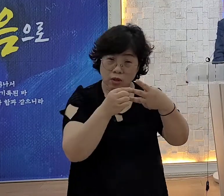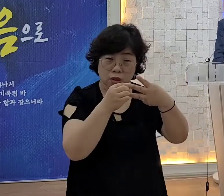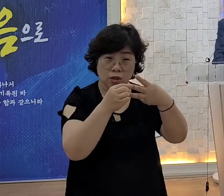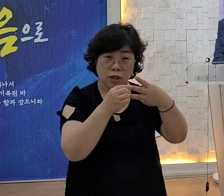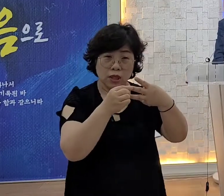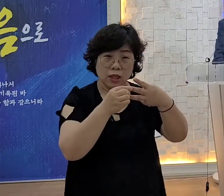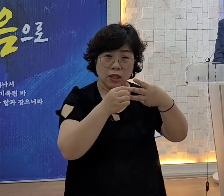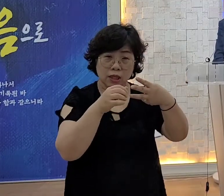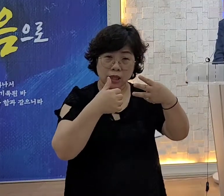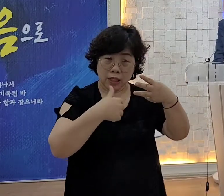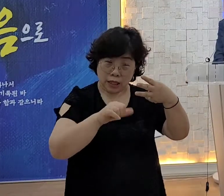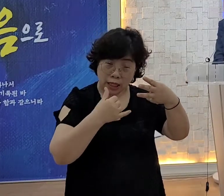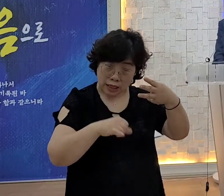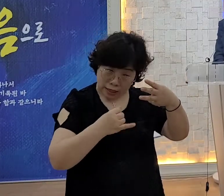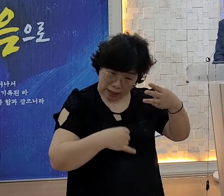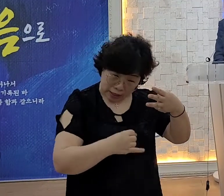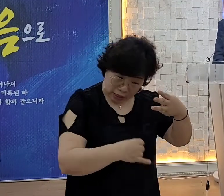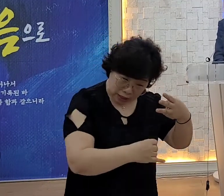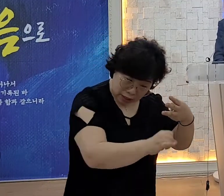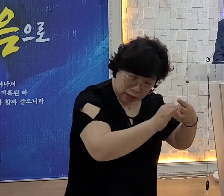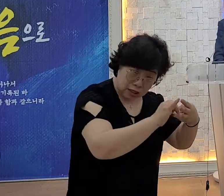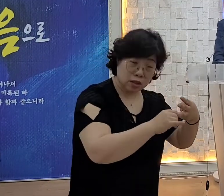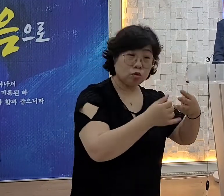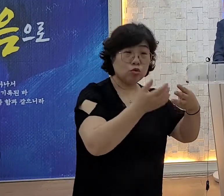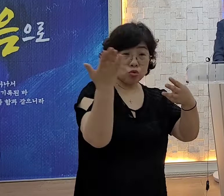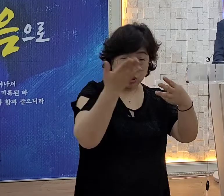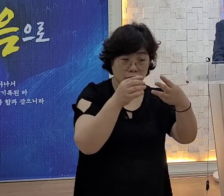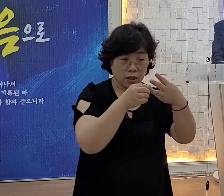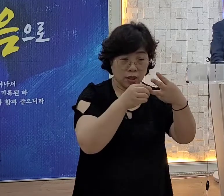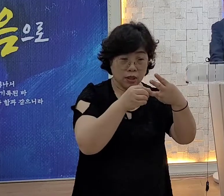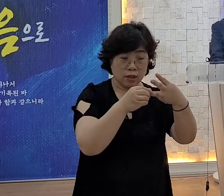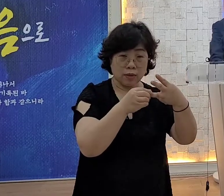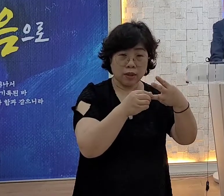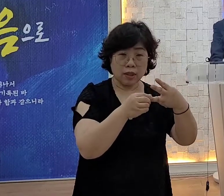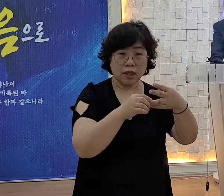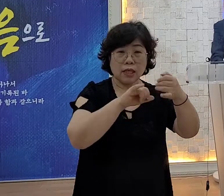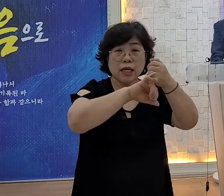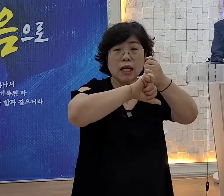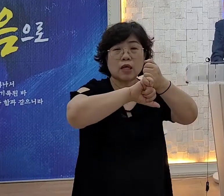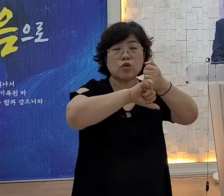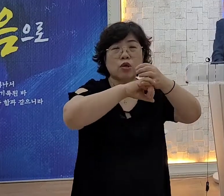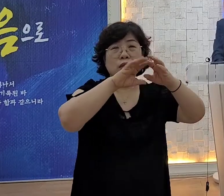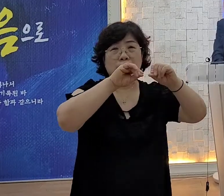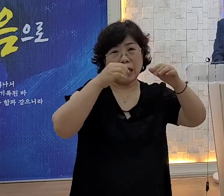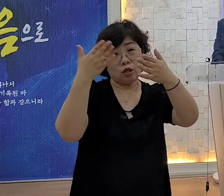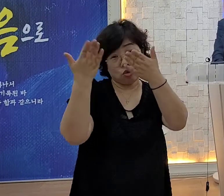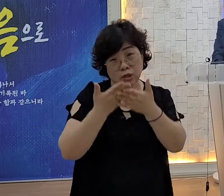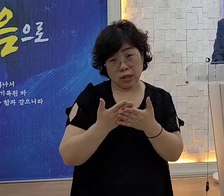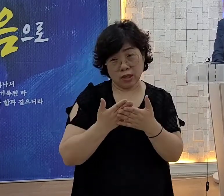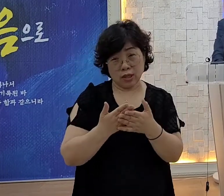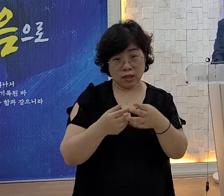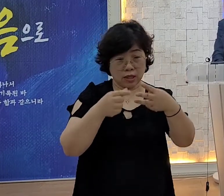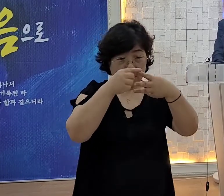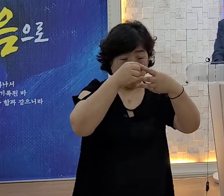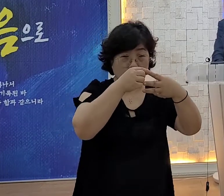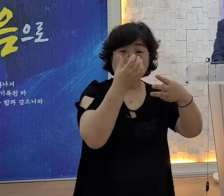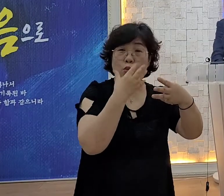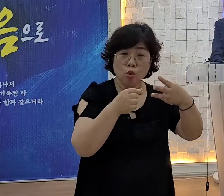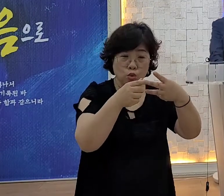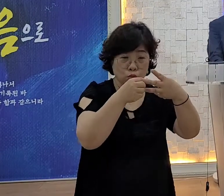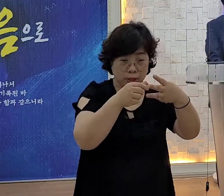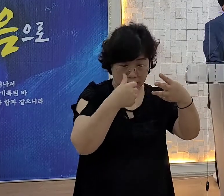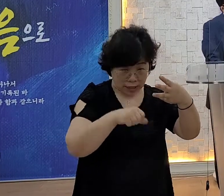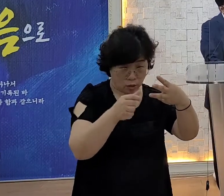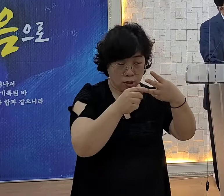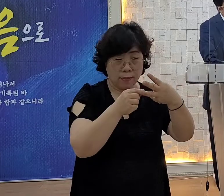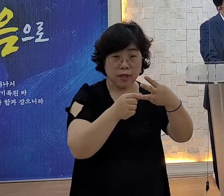두 번째는요, 그 많은 후손을 주겠다. 세 번째는 뭐냐? 약속의 땅 주겠다. 땅 주겠다. 이렇게